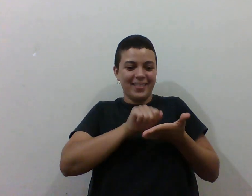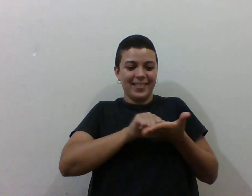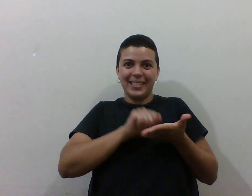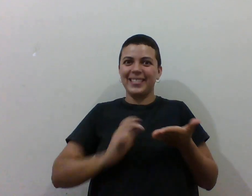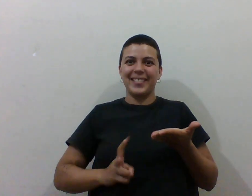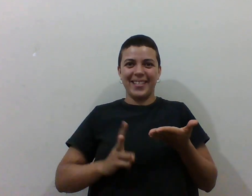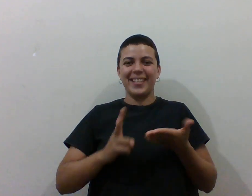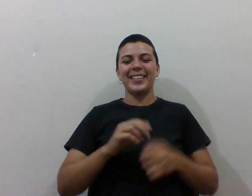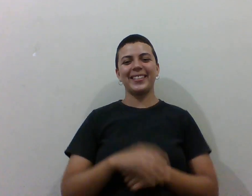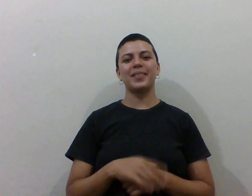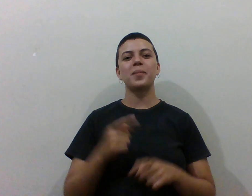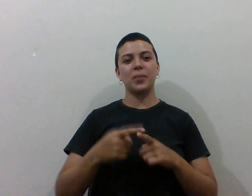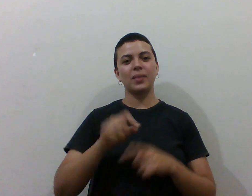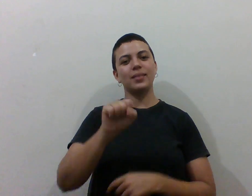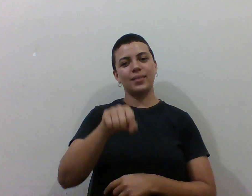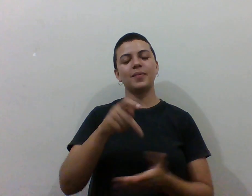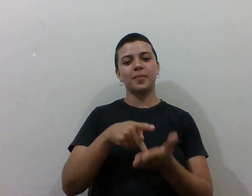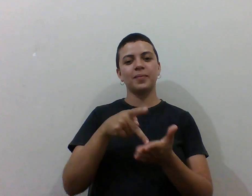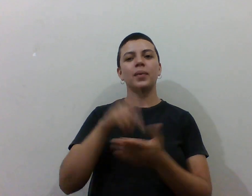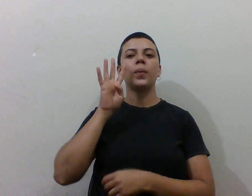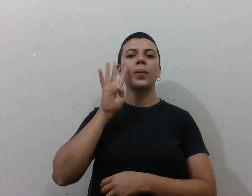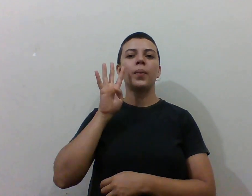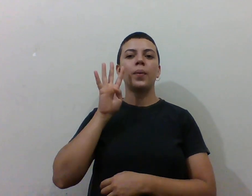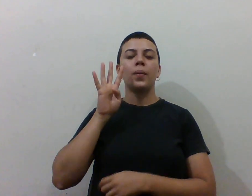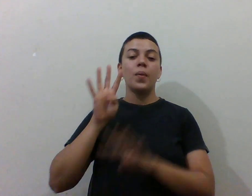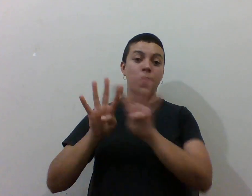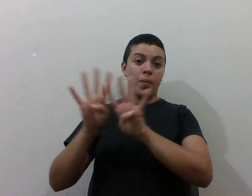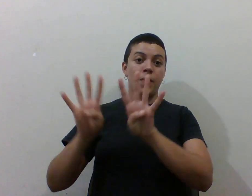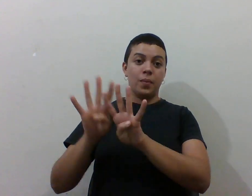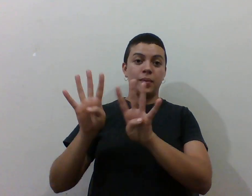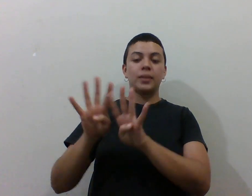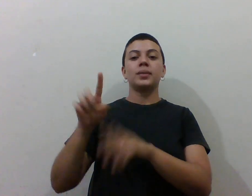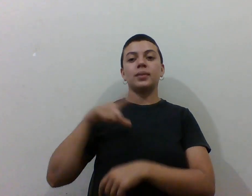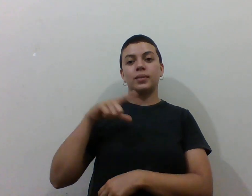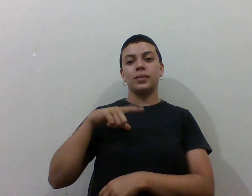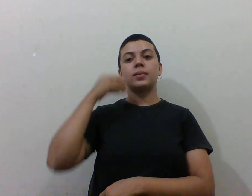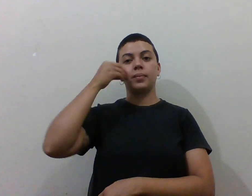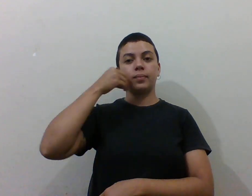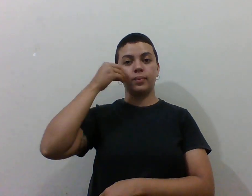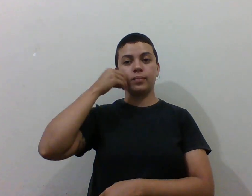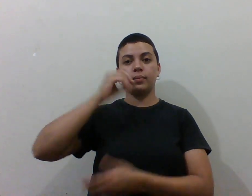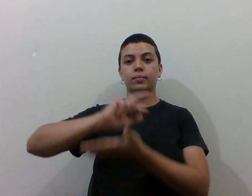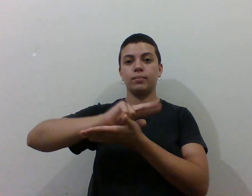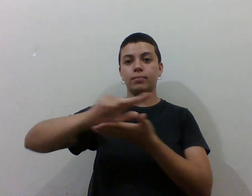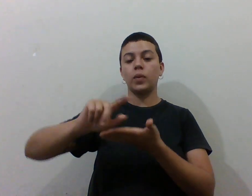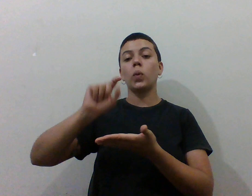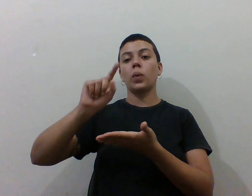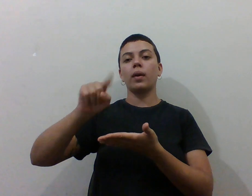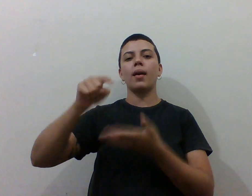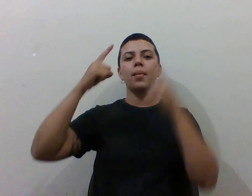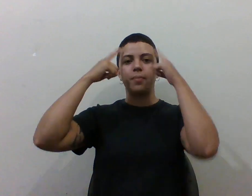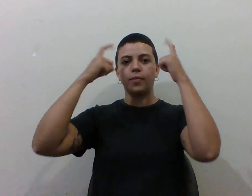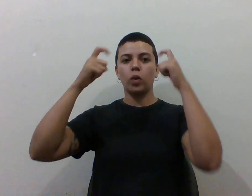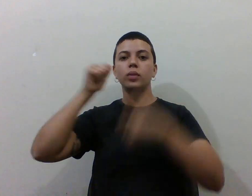tem experiências aqui recentemente com a política de prevenção e enfrentamento às violências contra as mulheres onde a política